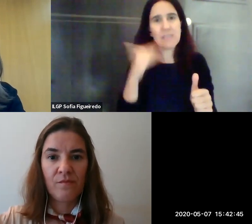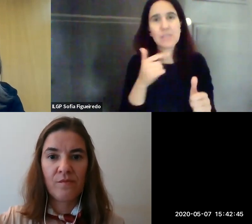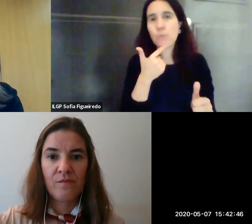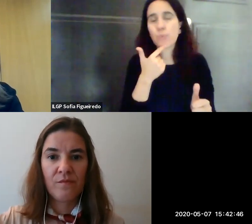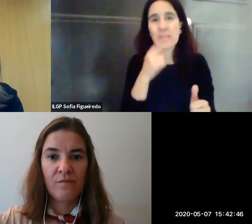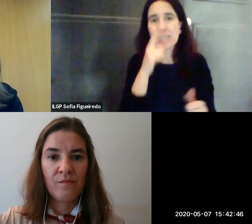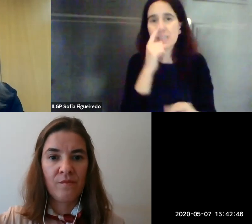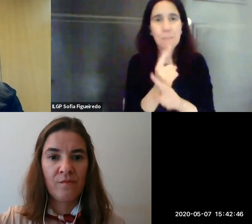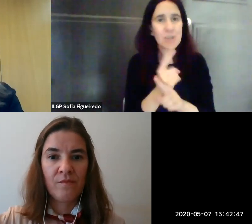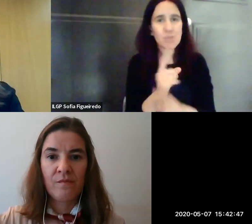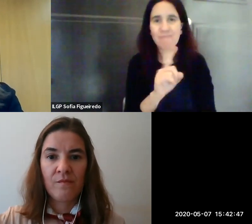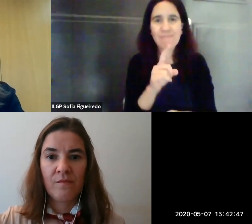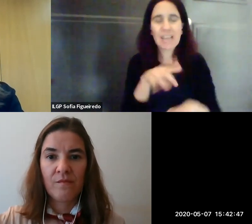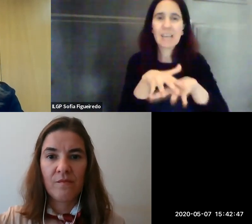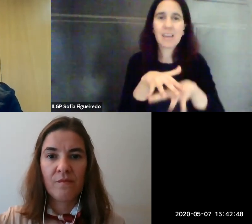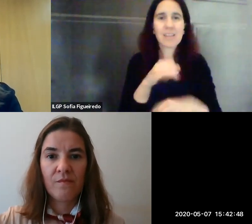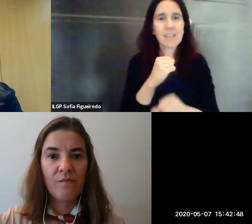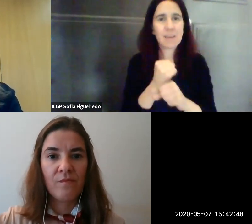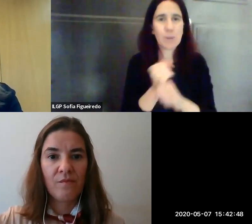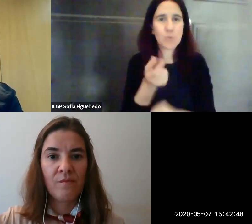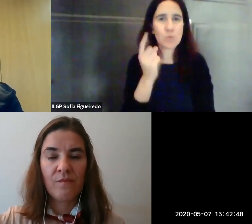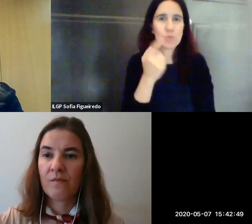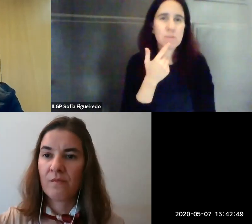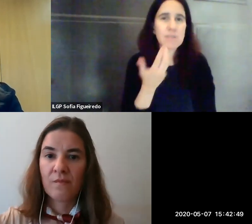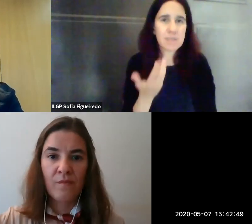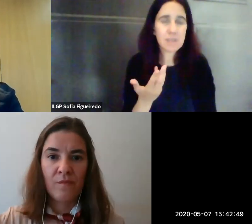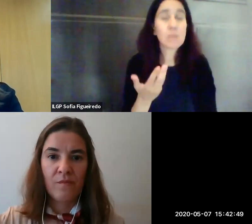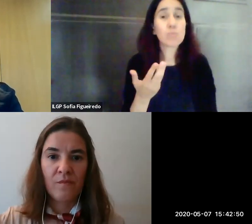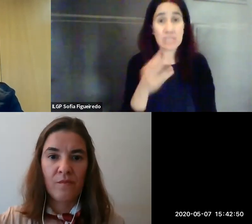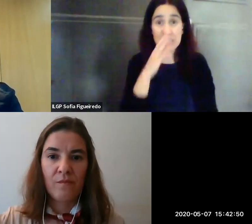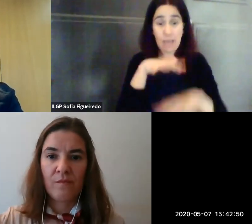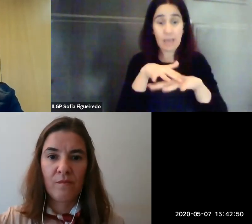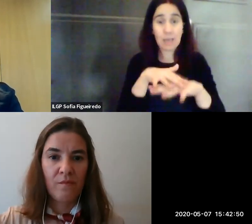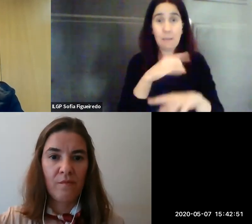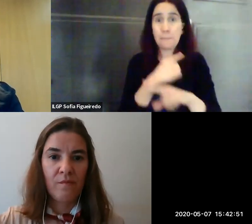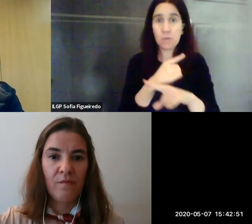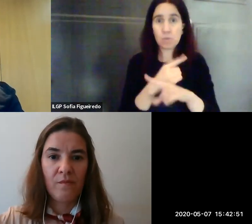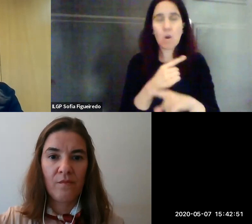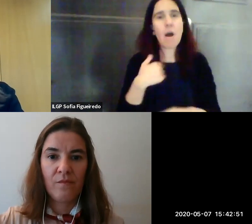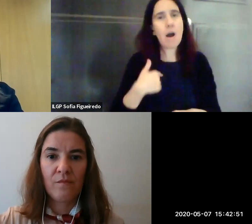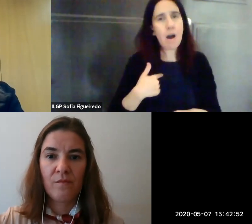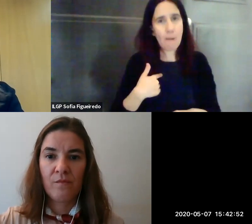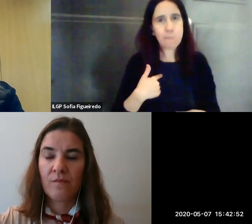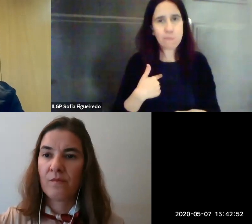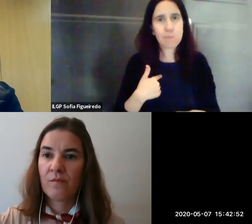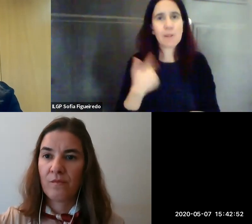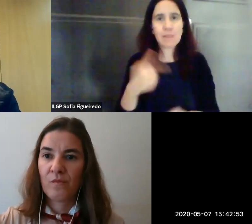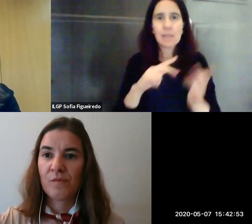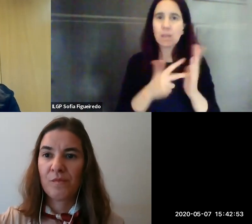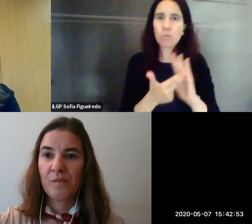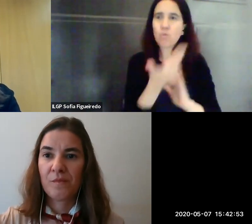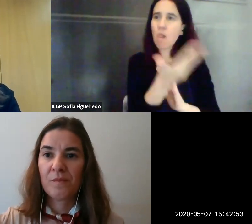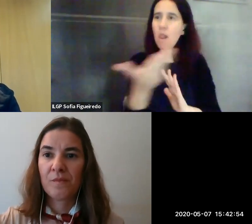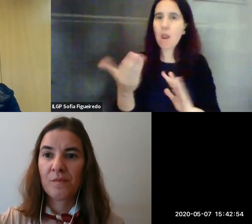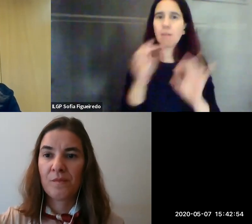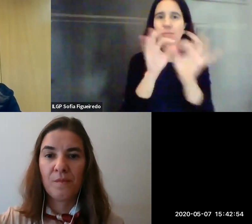na mesma rede de trabalho, digamos assim, porque estando todos na mesma rede nós sabemos quais são os recursos tecnológicos que cada um de nós tem.